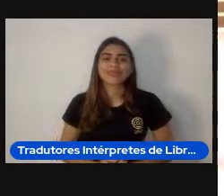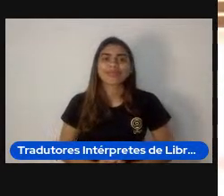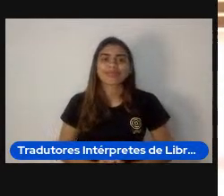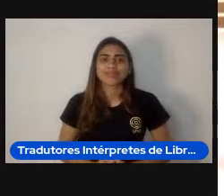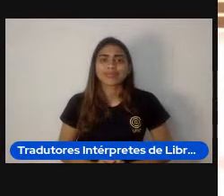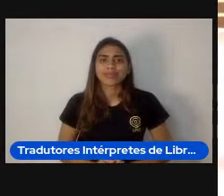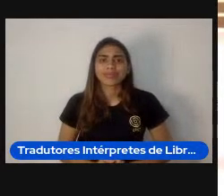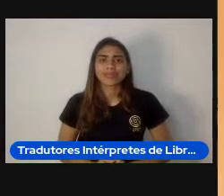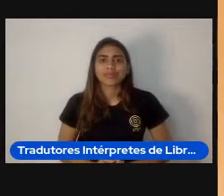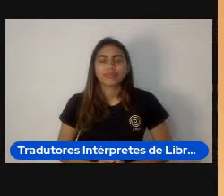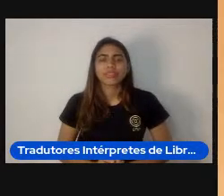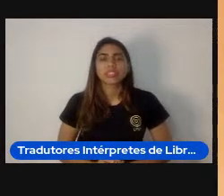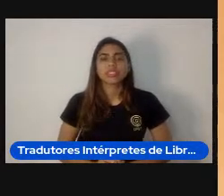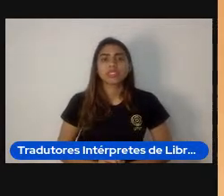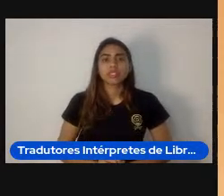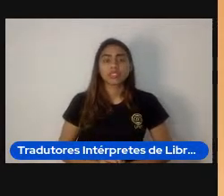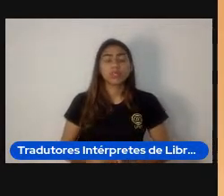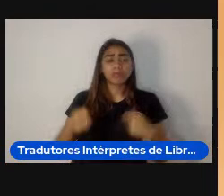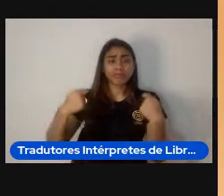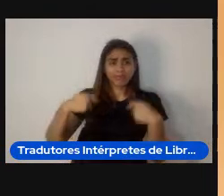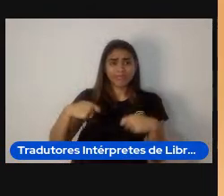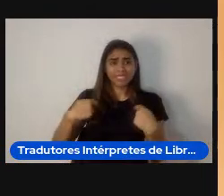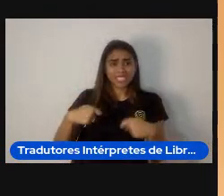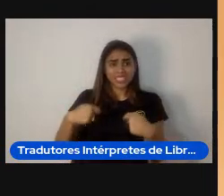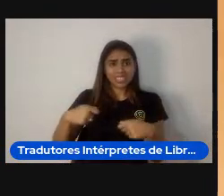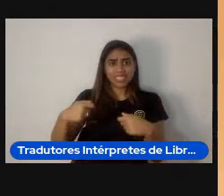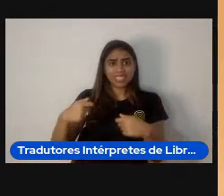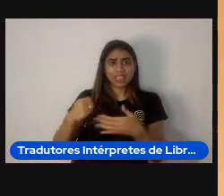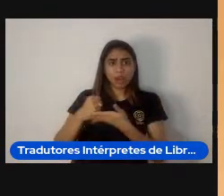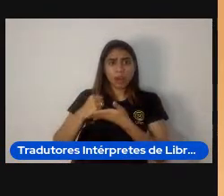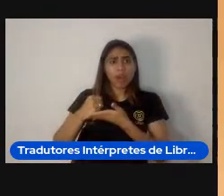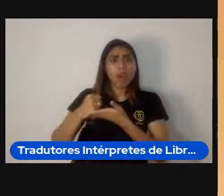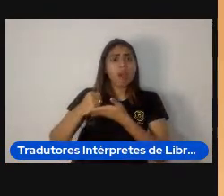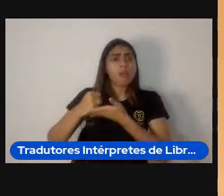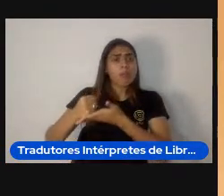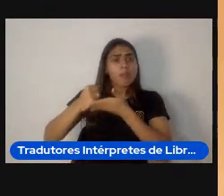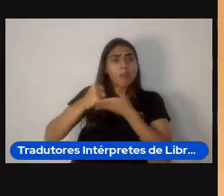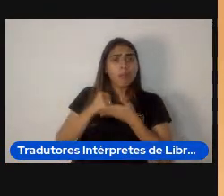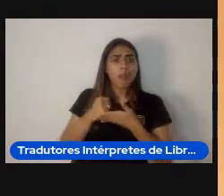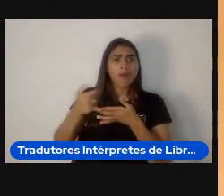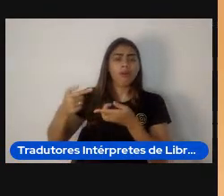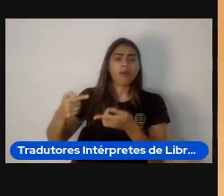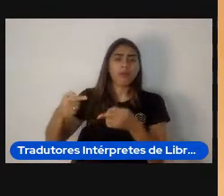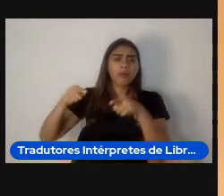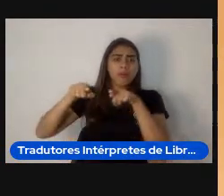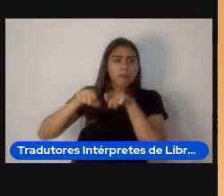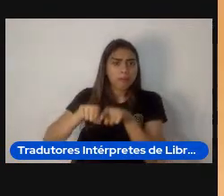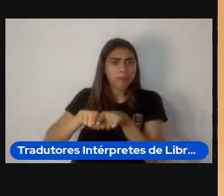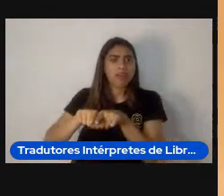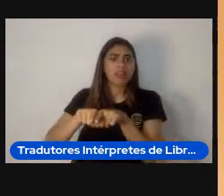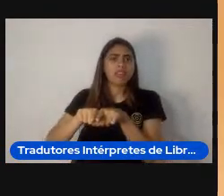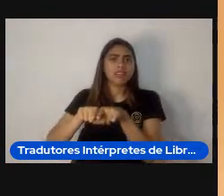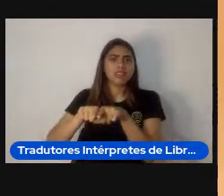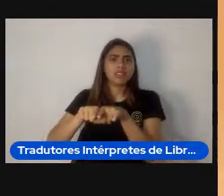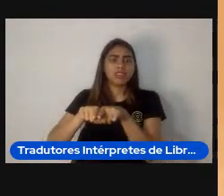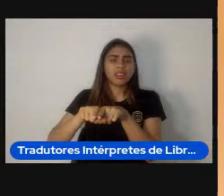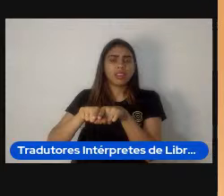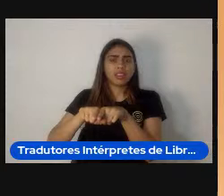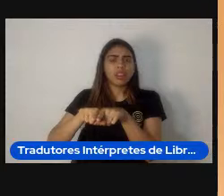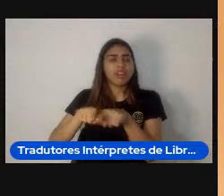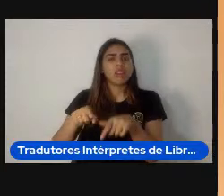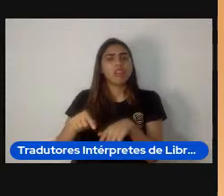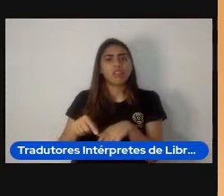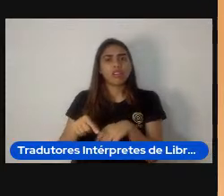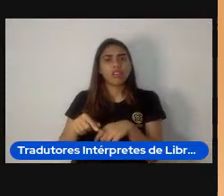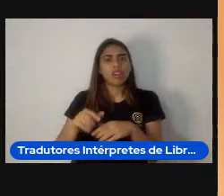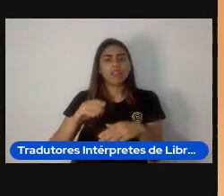interinstitucionais, parcerias com organizações não governamentais, organizações religiosas, comunitárias, até sindicais,